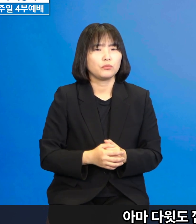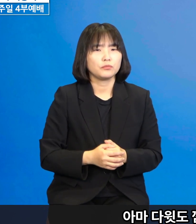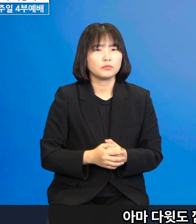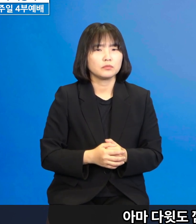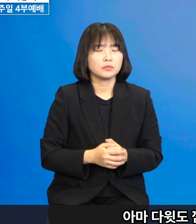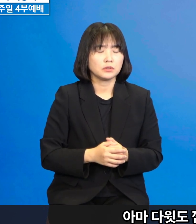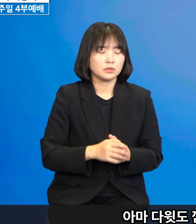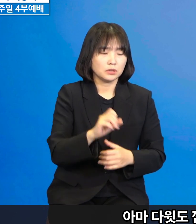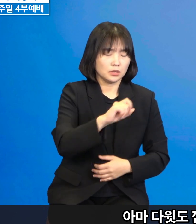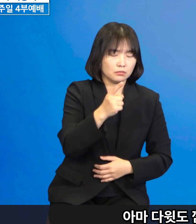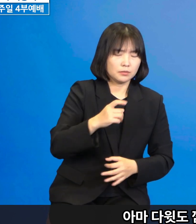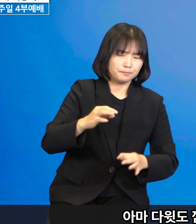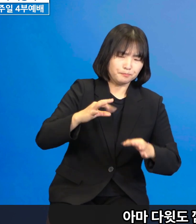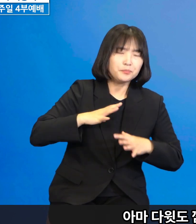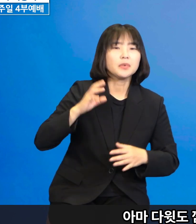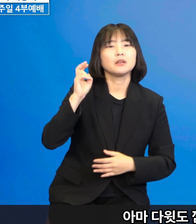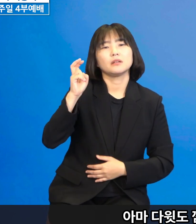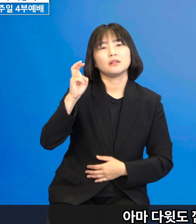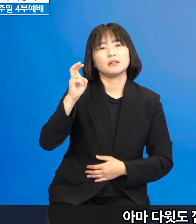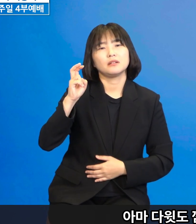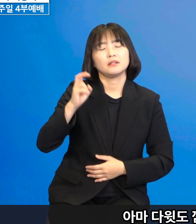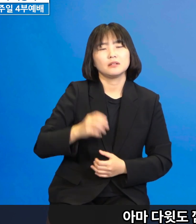다윗도 깜짝 놀랐을 거예요.